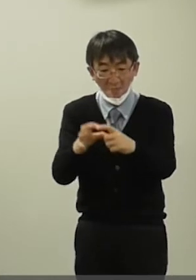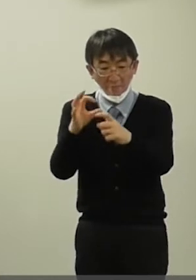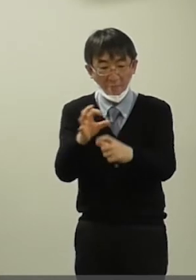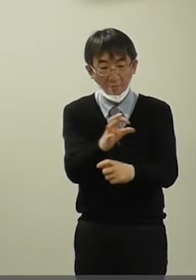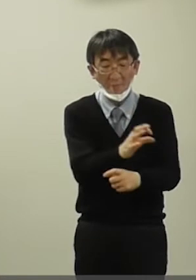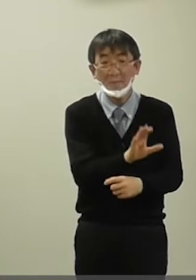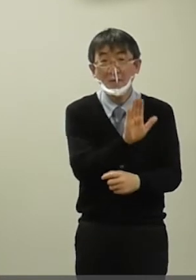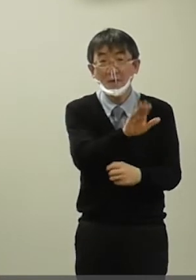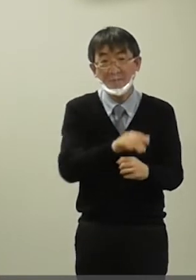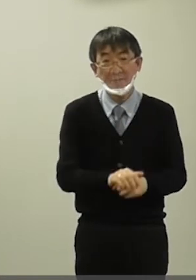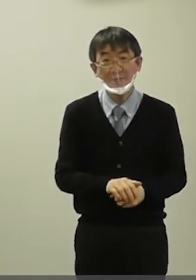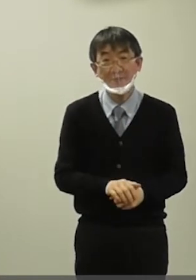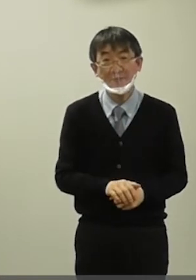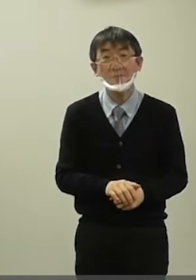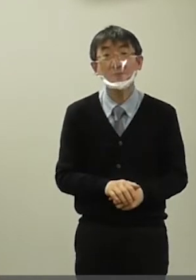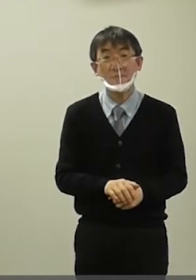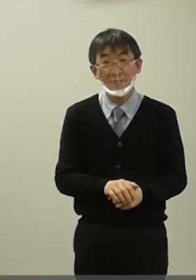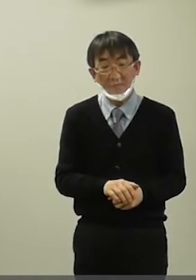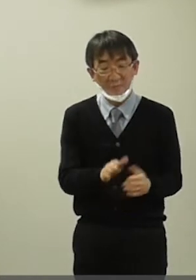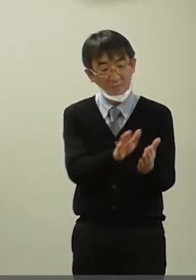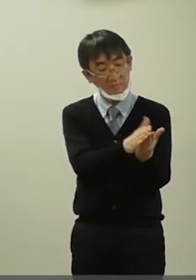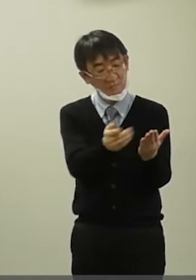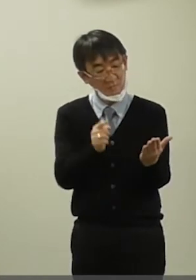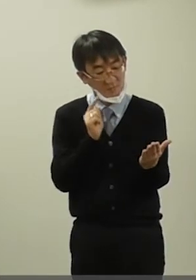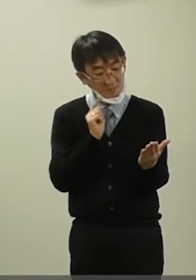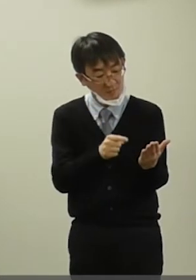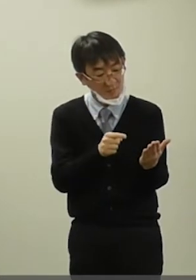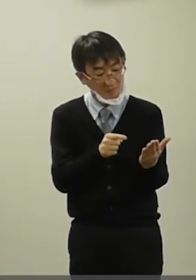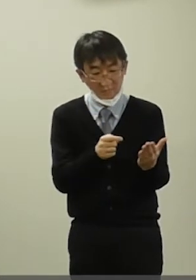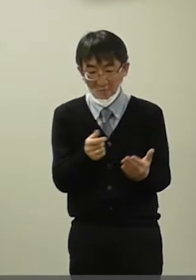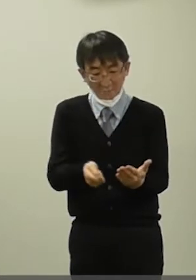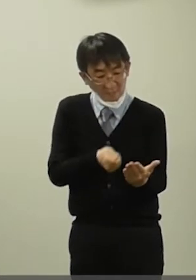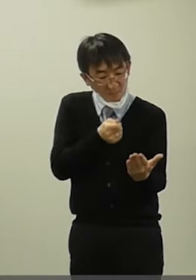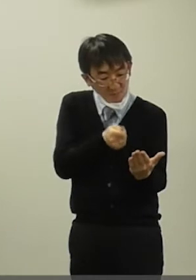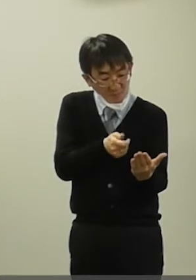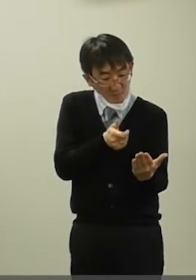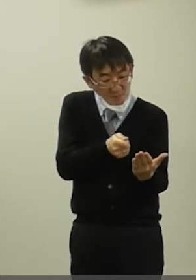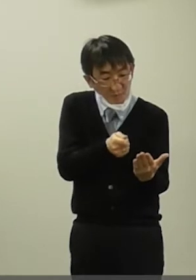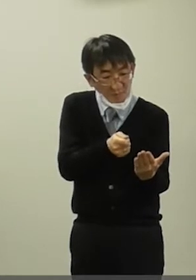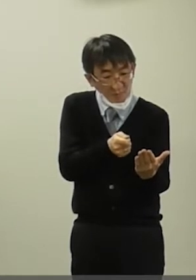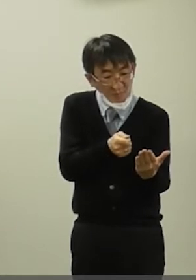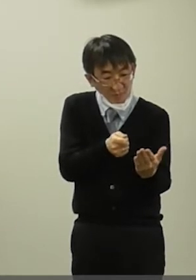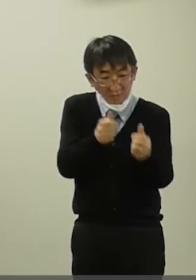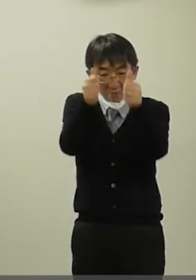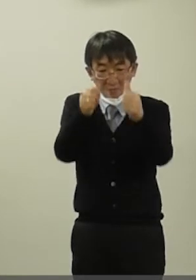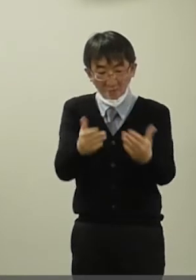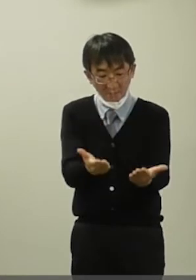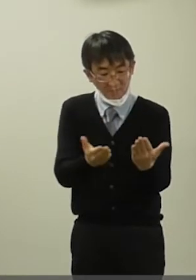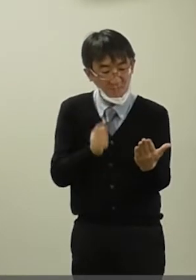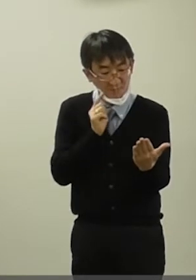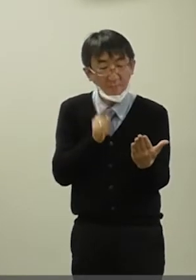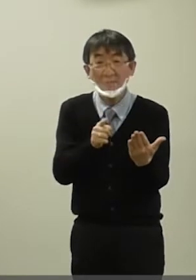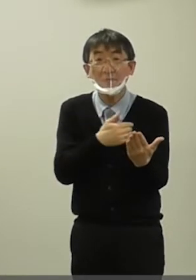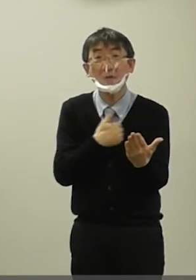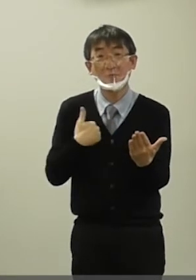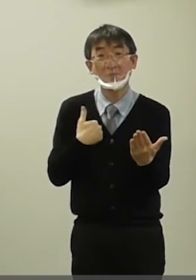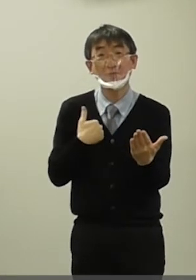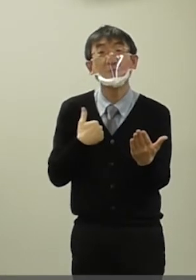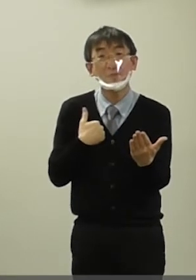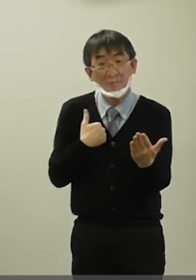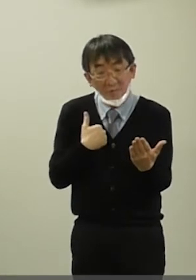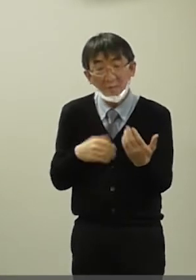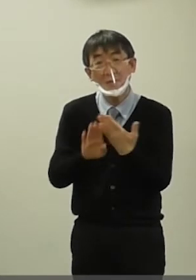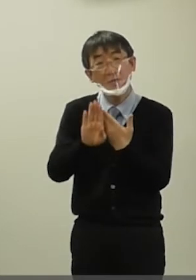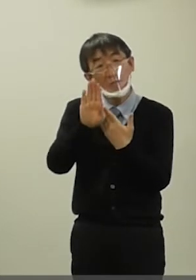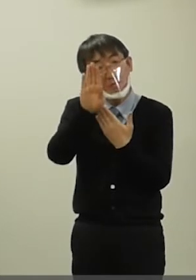ページをご覧いただけると言われることが多い5回かなというふうに思います今後はのホームページから新選手